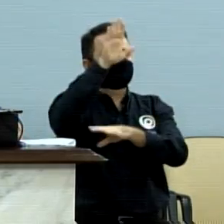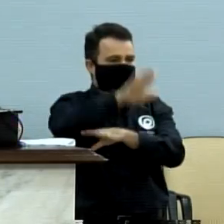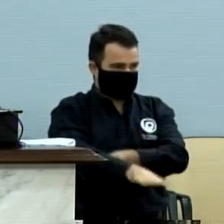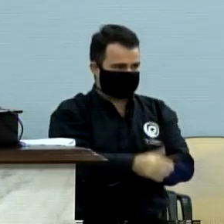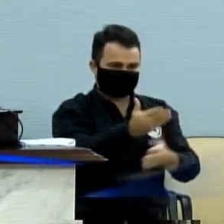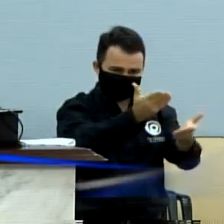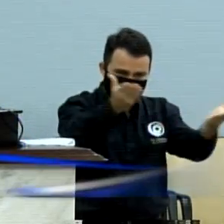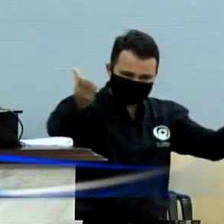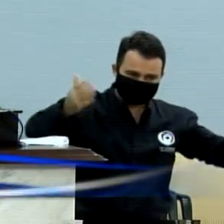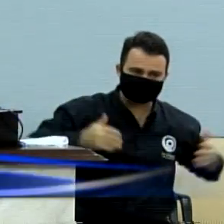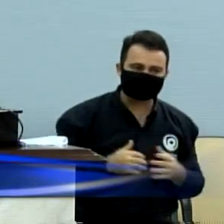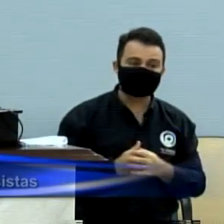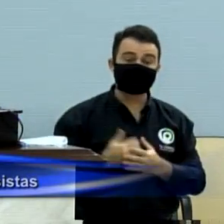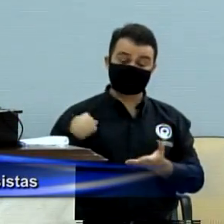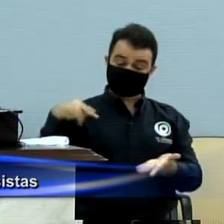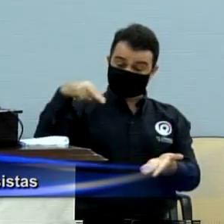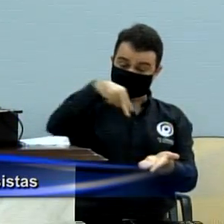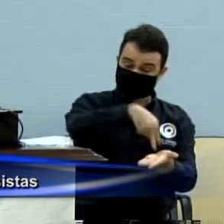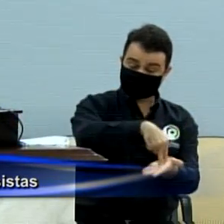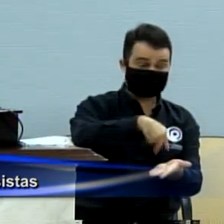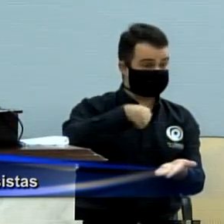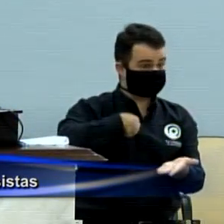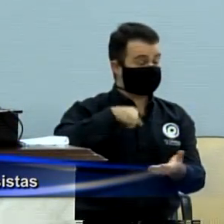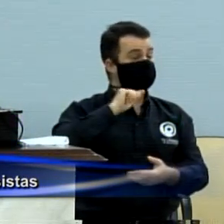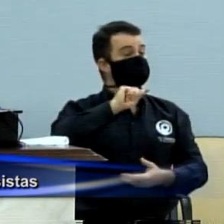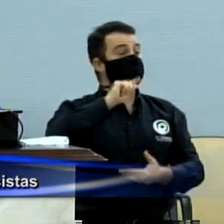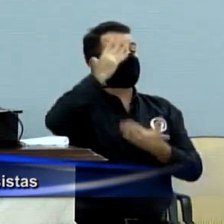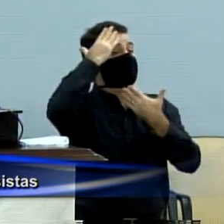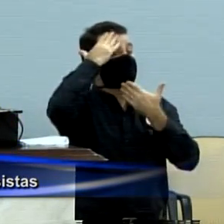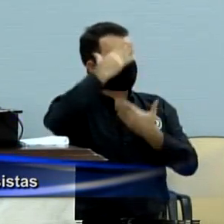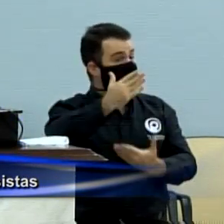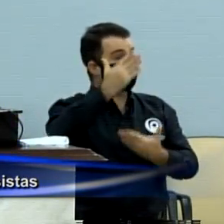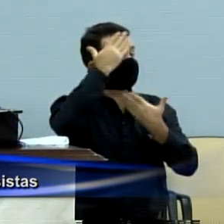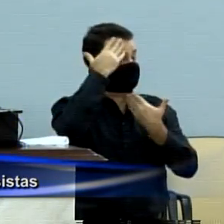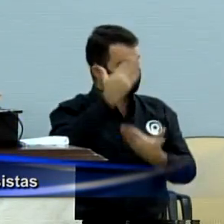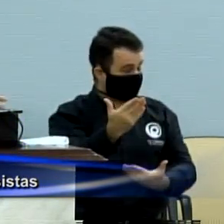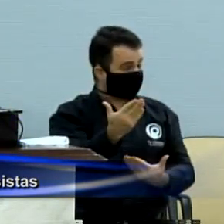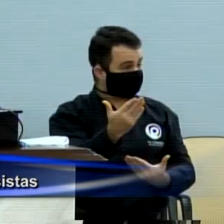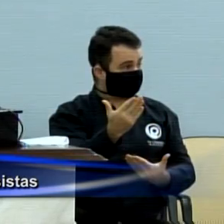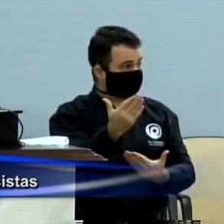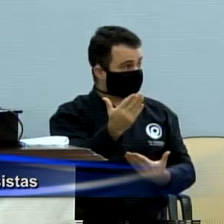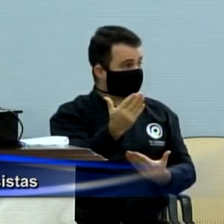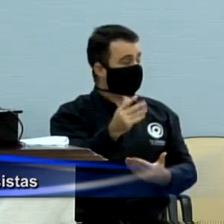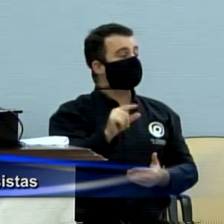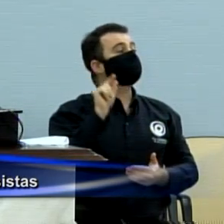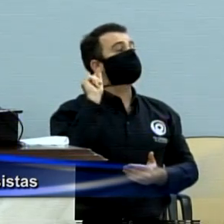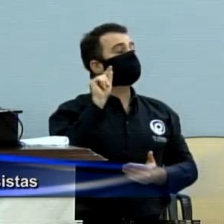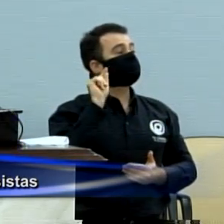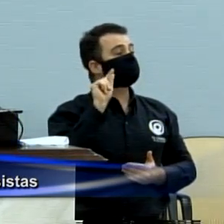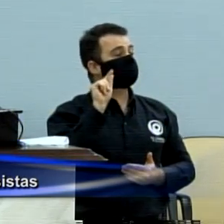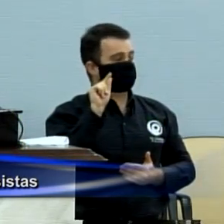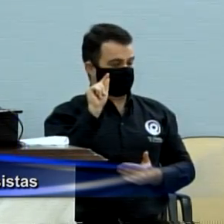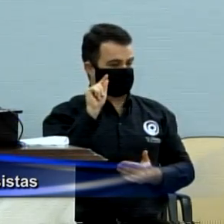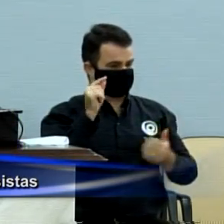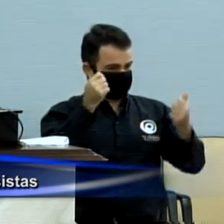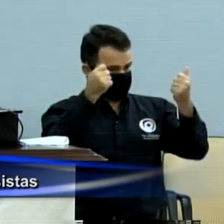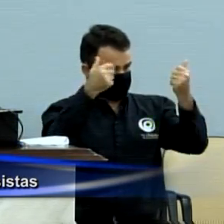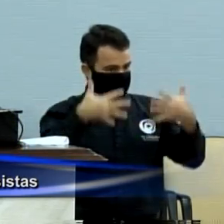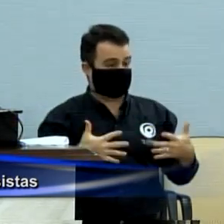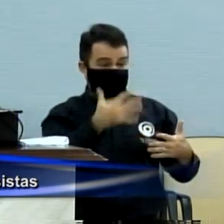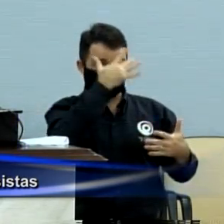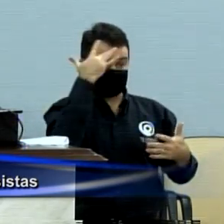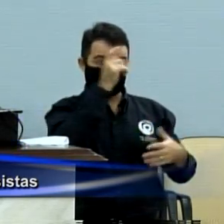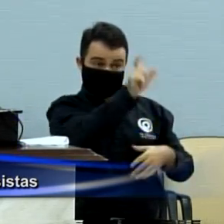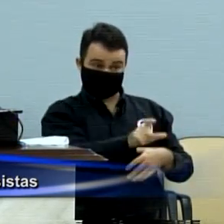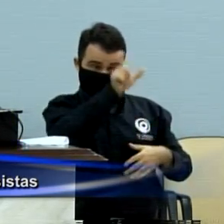Eu venho aqui agradecer a conduta e o exemplo dado, presidente, por duas